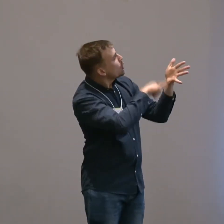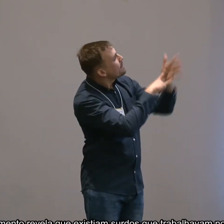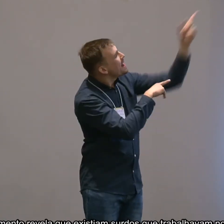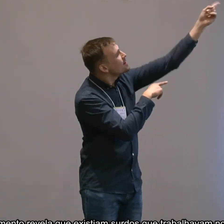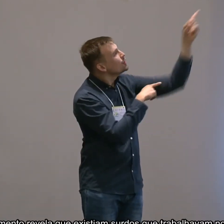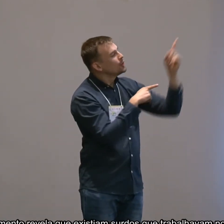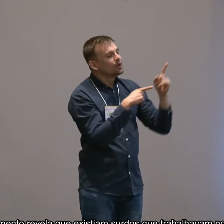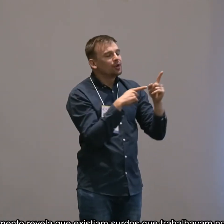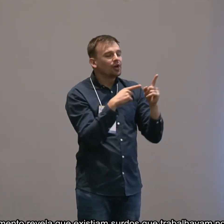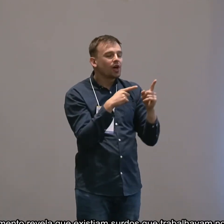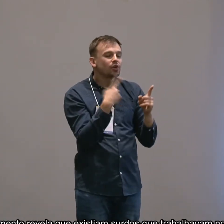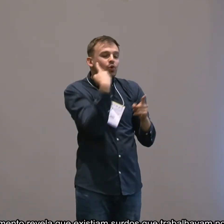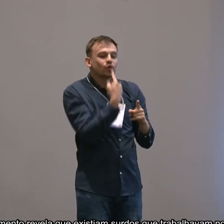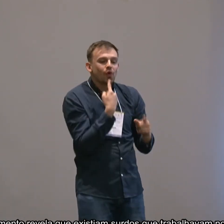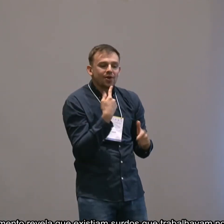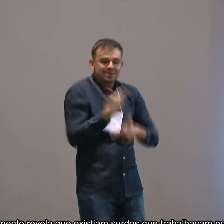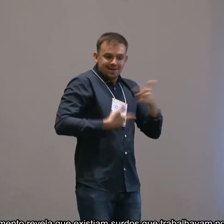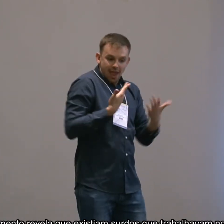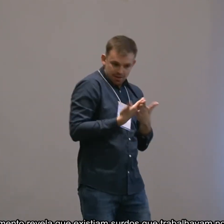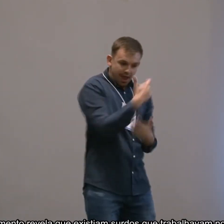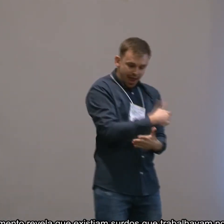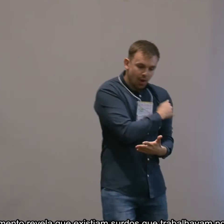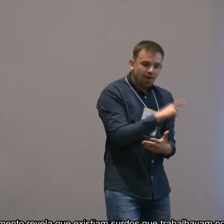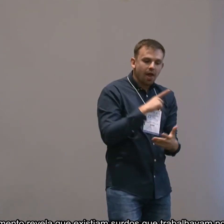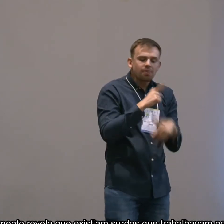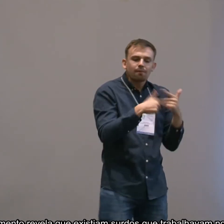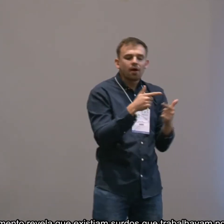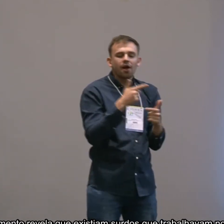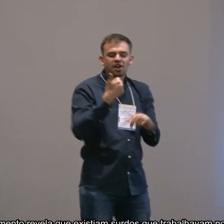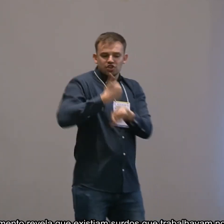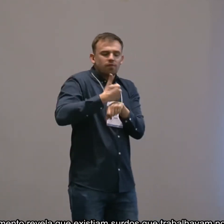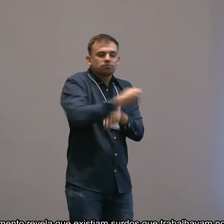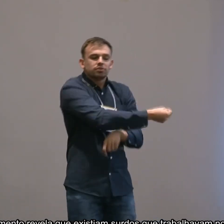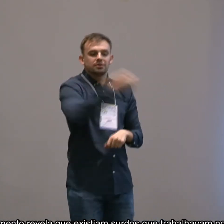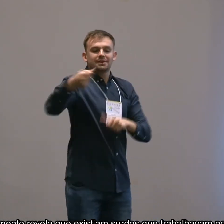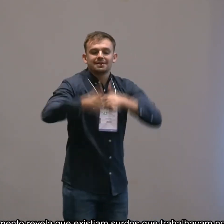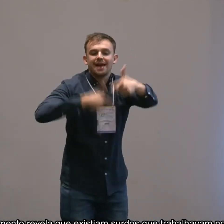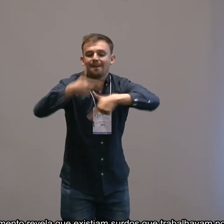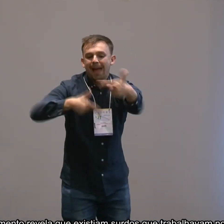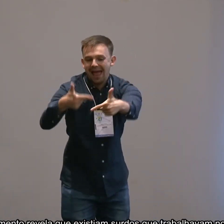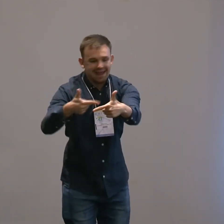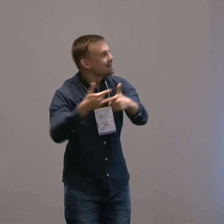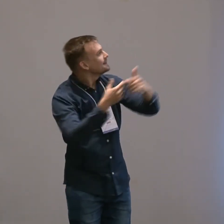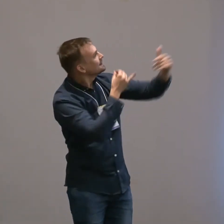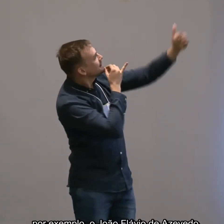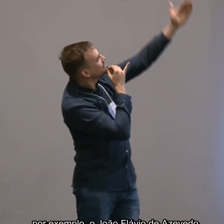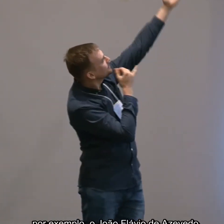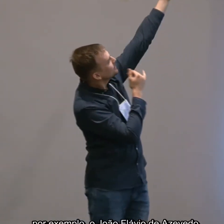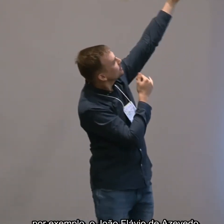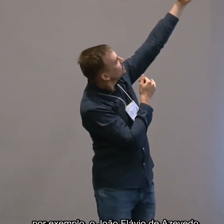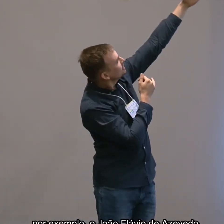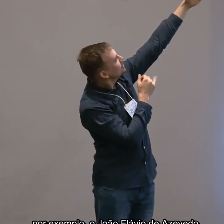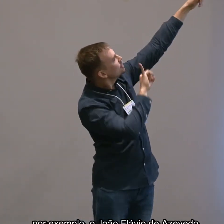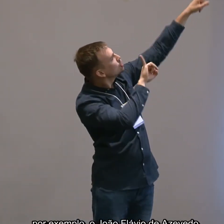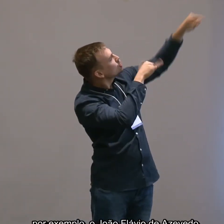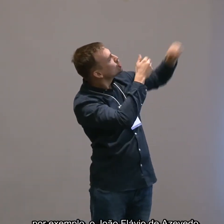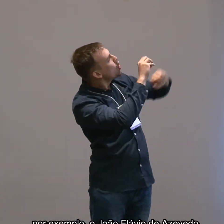o documento também revela que existiam sultos que trabalhavam no instituto por exemplo o João Flávio de